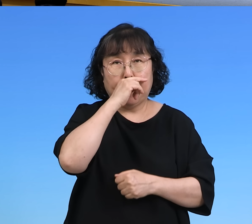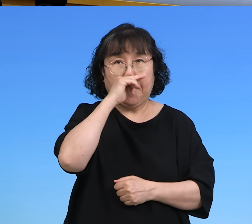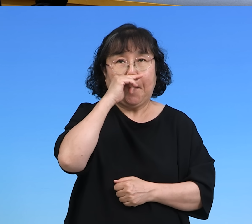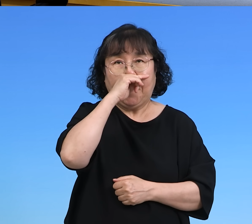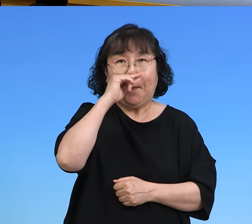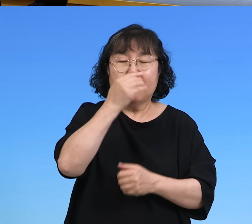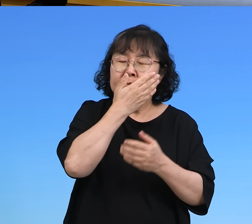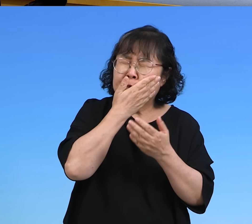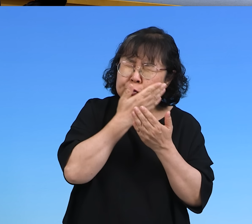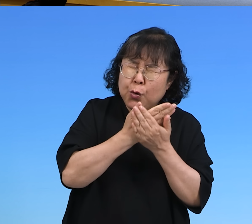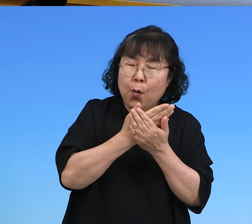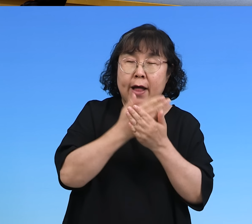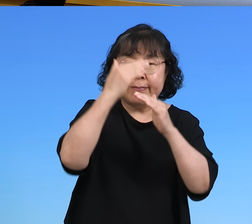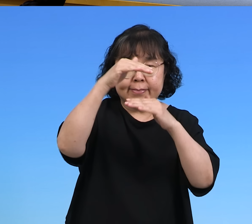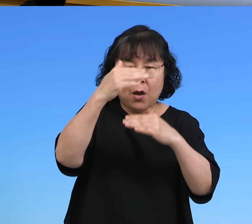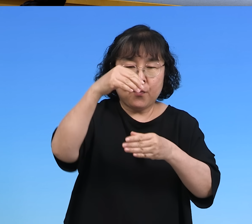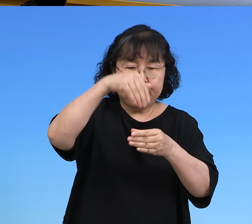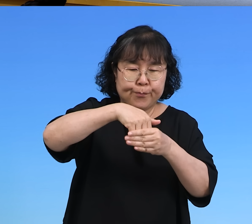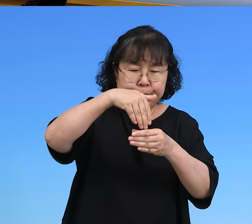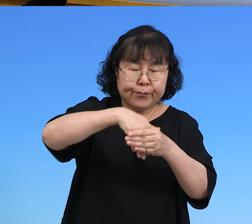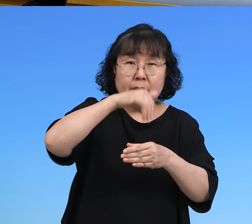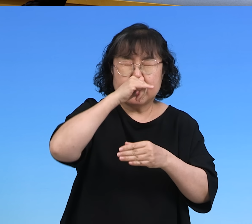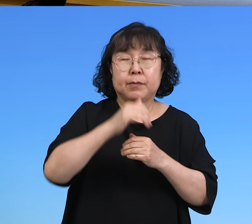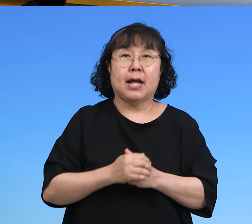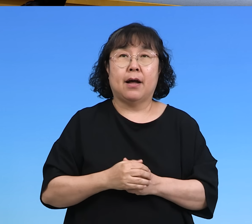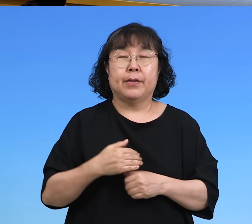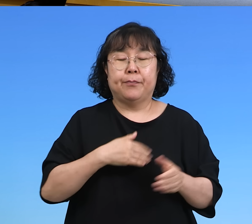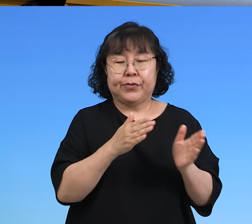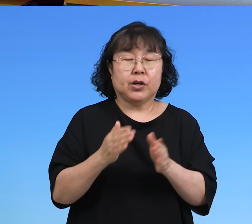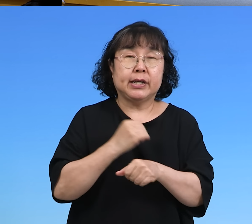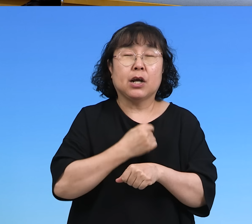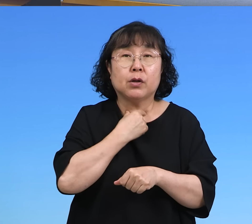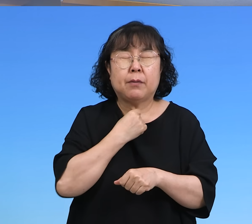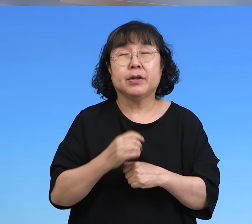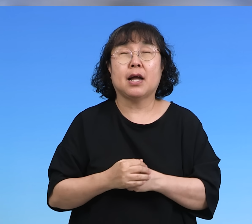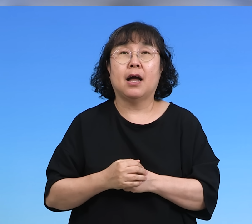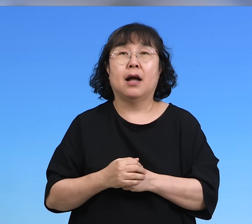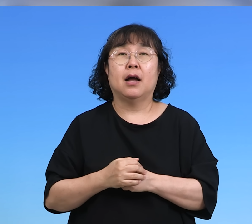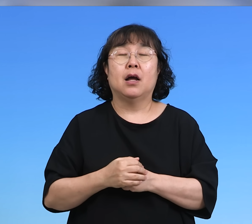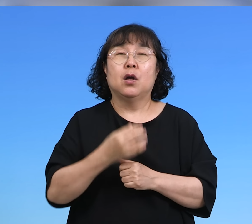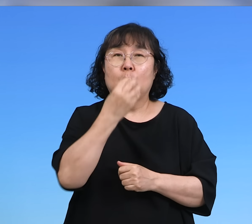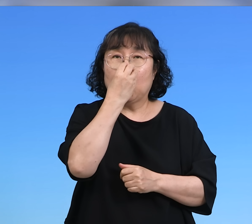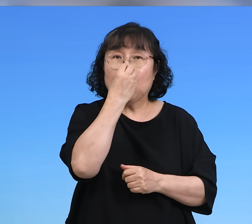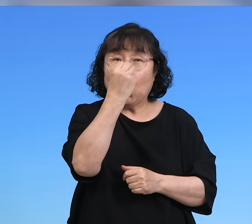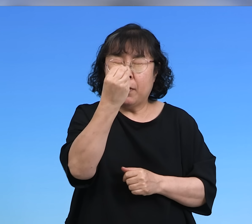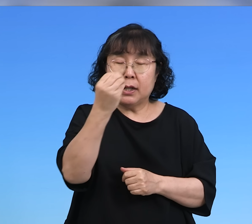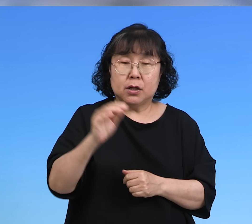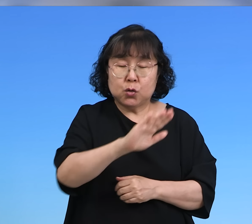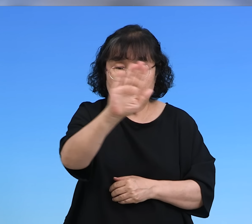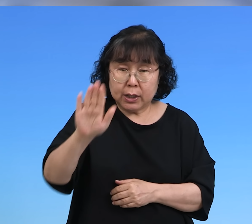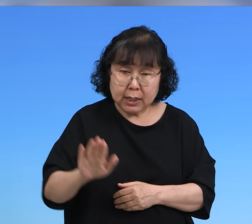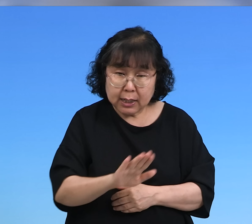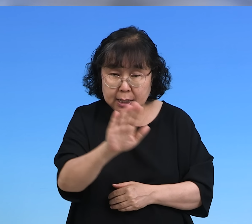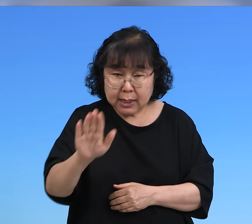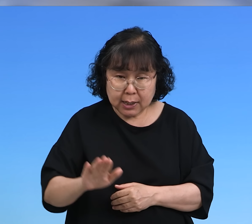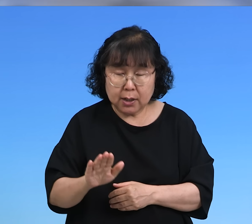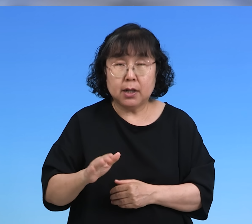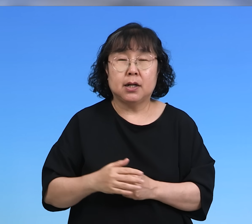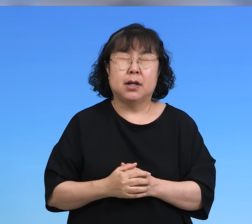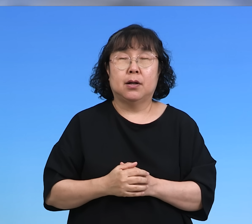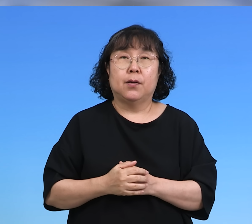아니고요, 굉장히 중요한 메시지가 담겨져 있습니다. 정리할게요. 교만은요, 여러분, 교만은 우리로